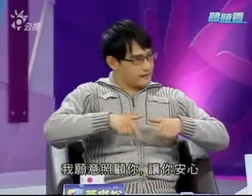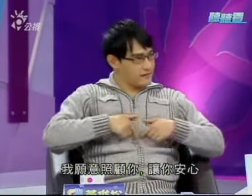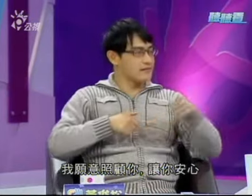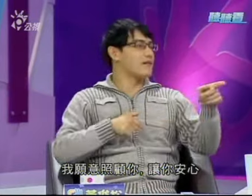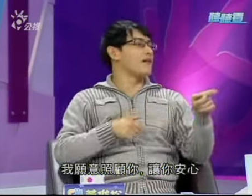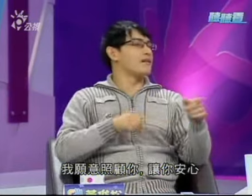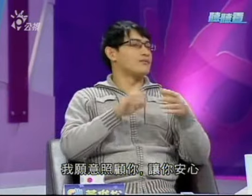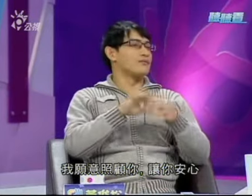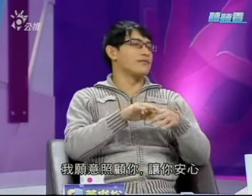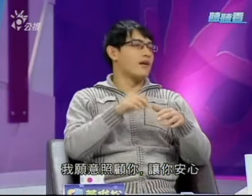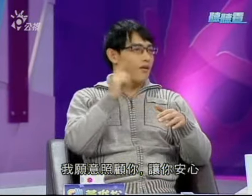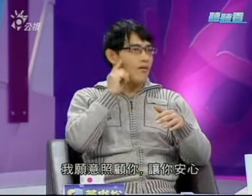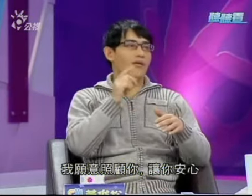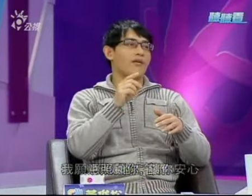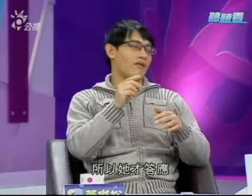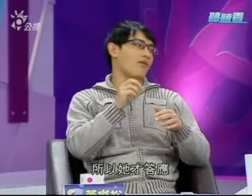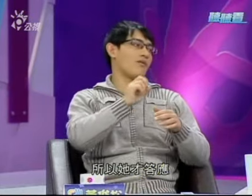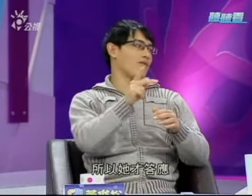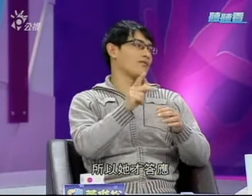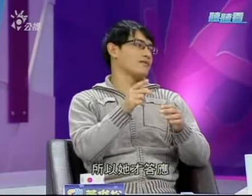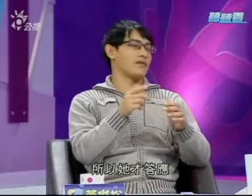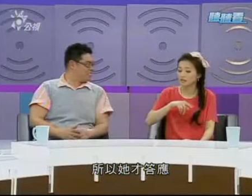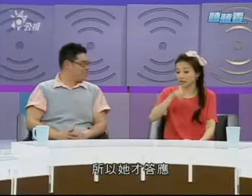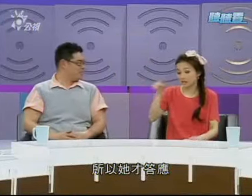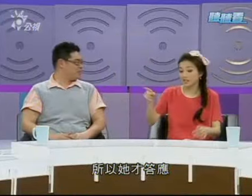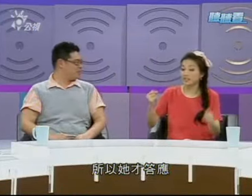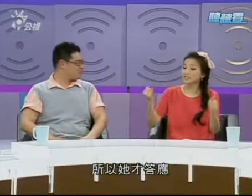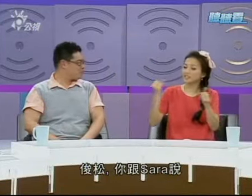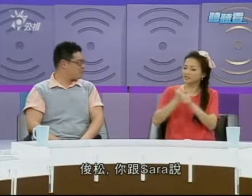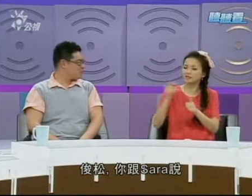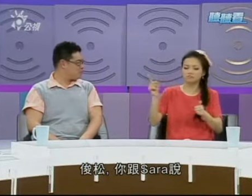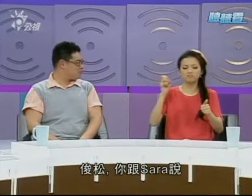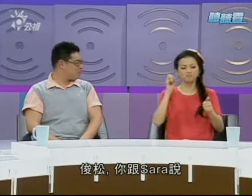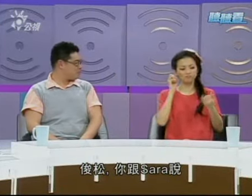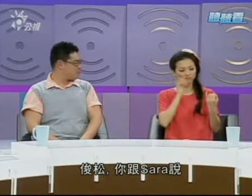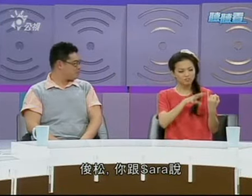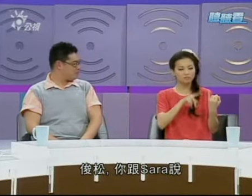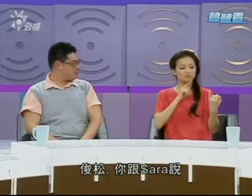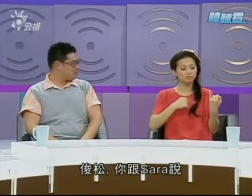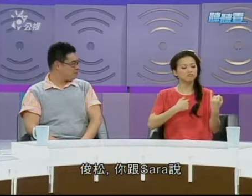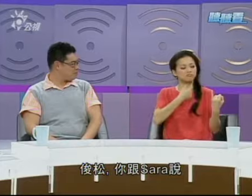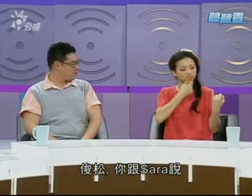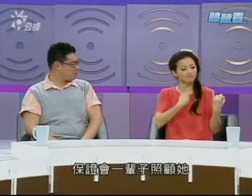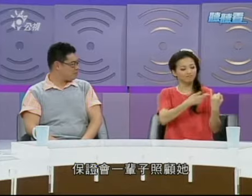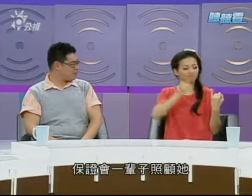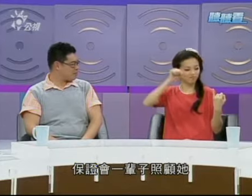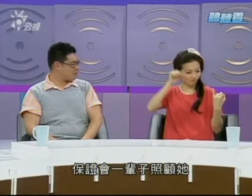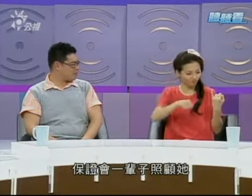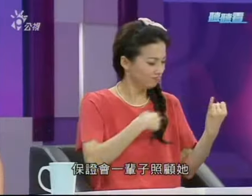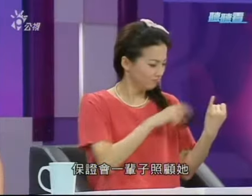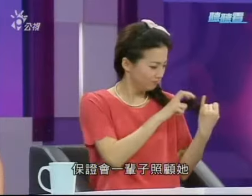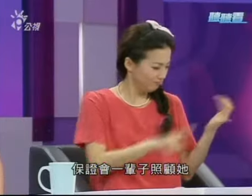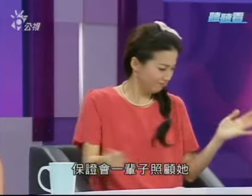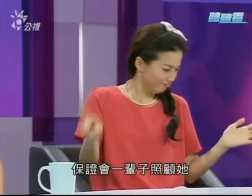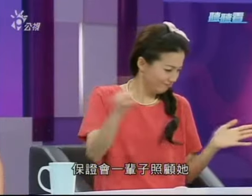照顾你让你安心所以他才答应俊松你跟Sara说保证会一辈子照顾他